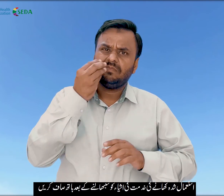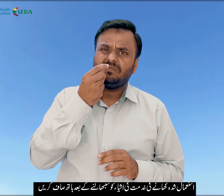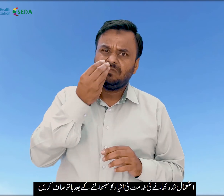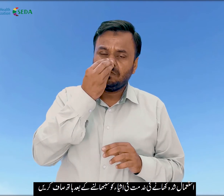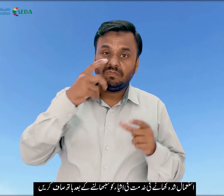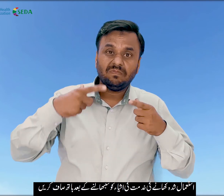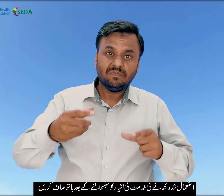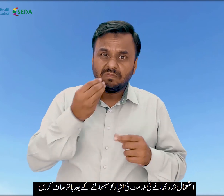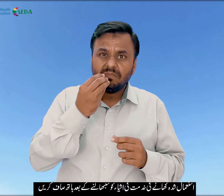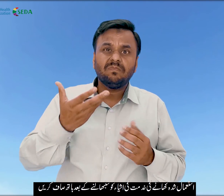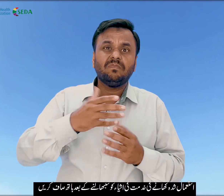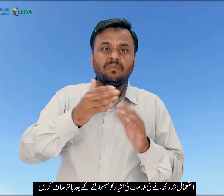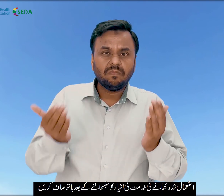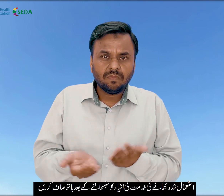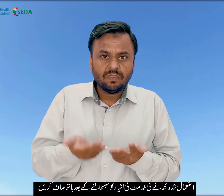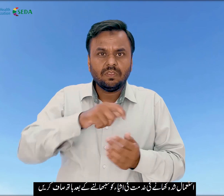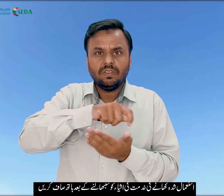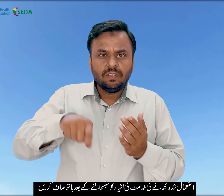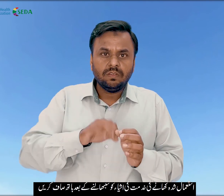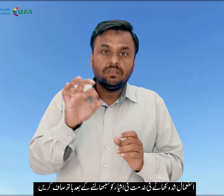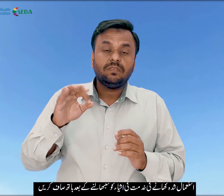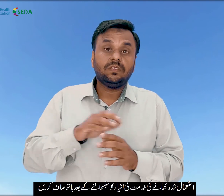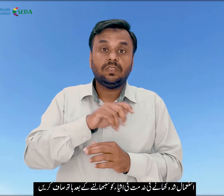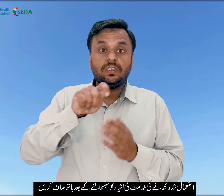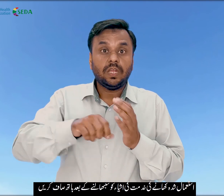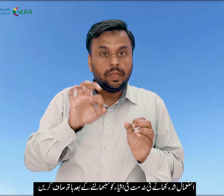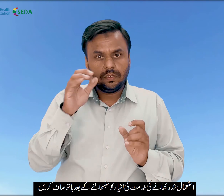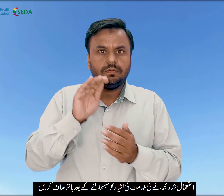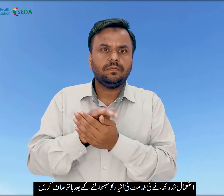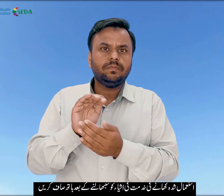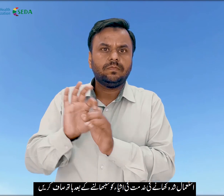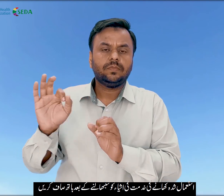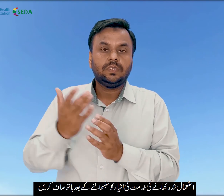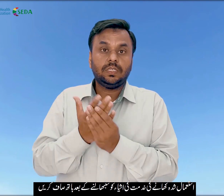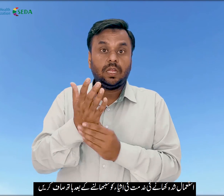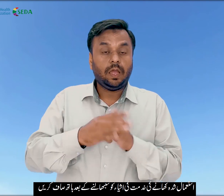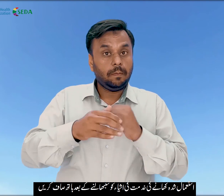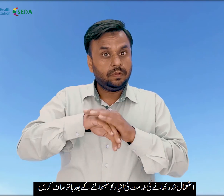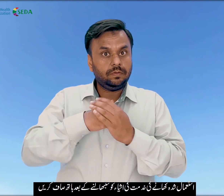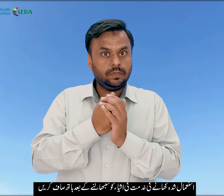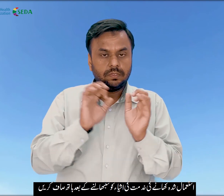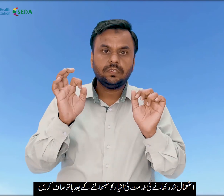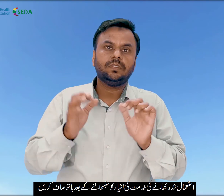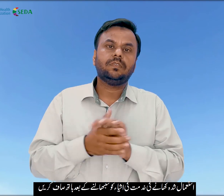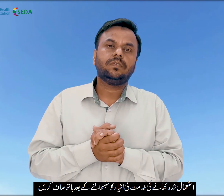استعمال شدہ کھانے کی خدمت کی اشیاء کو سنبھالنے کے بعد ہاتھ صاف کریں۔